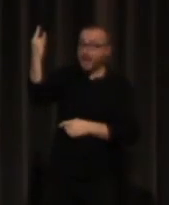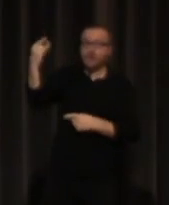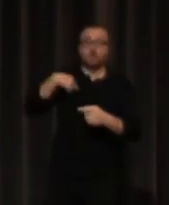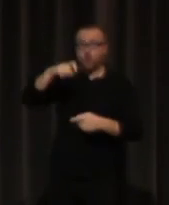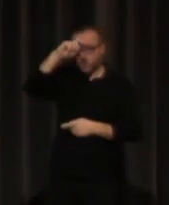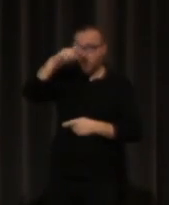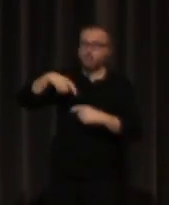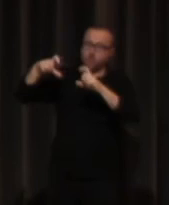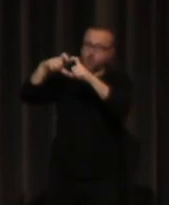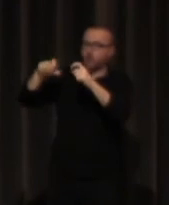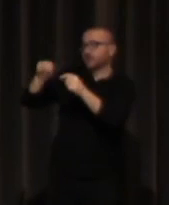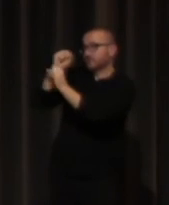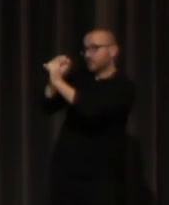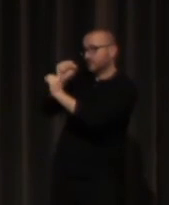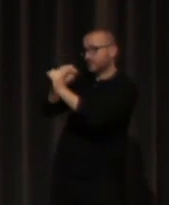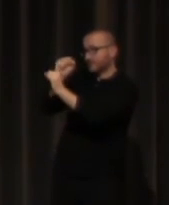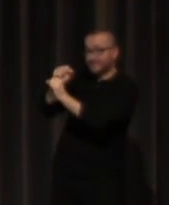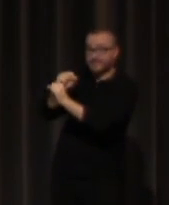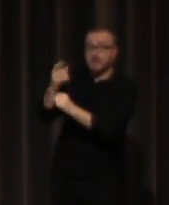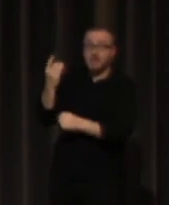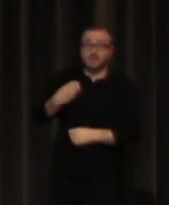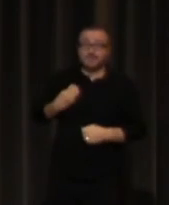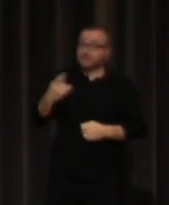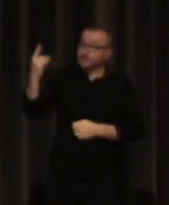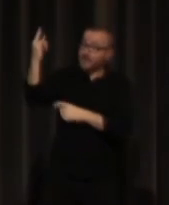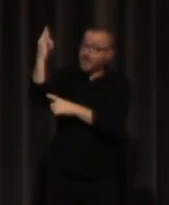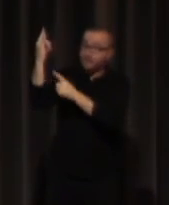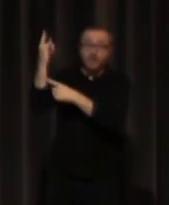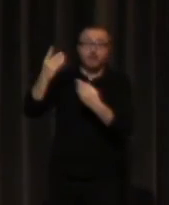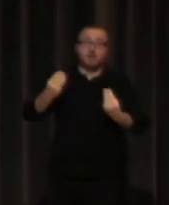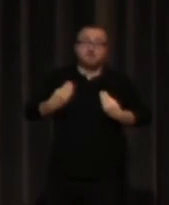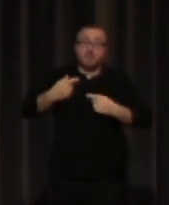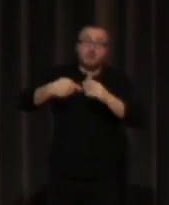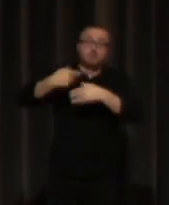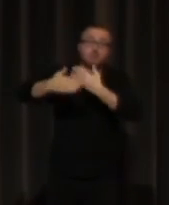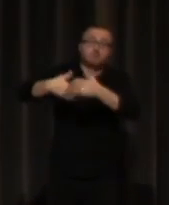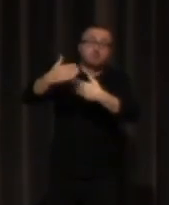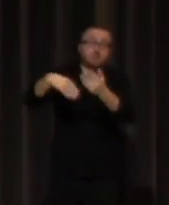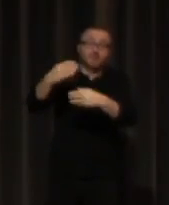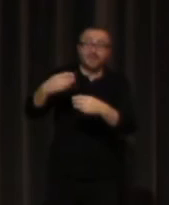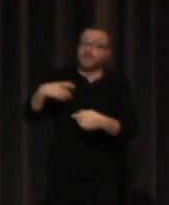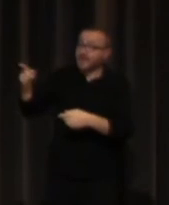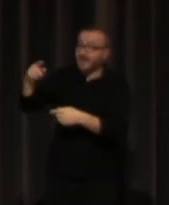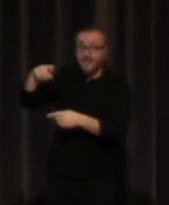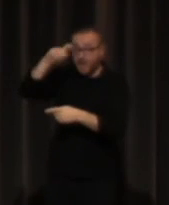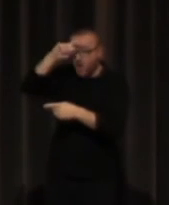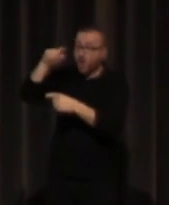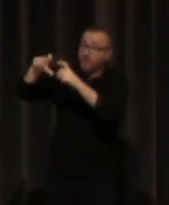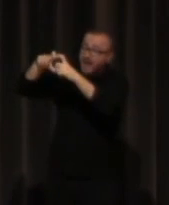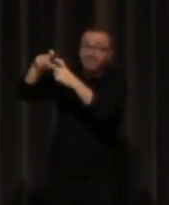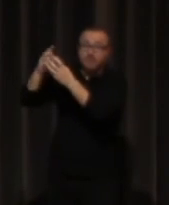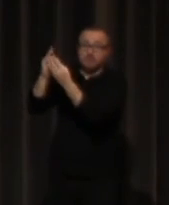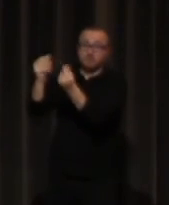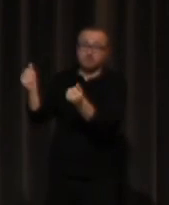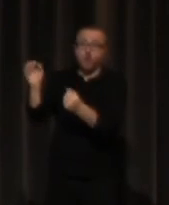les cicatrius es reforçaran, absorbiran, desapareixeran, potser. I molt abans passarà tot això, que l'arbre també